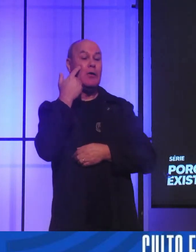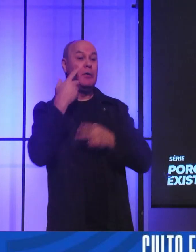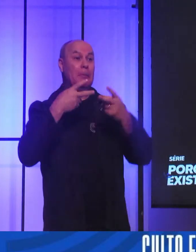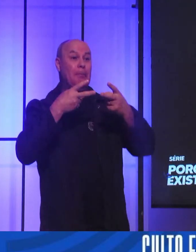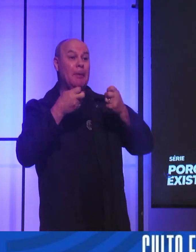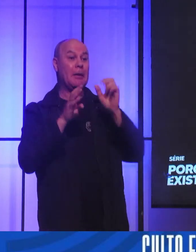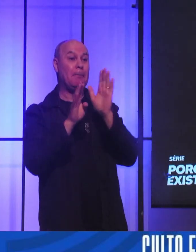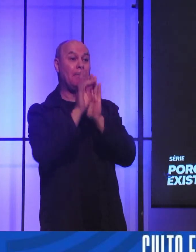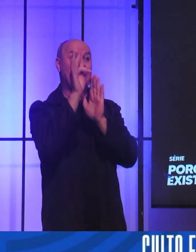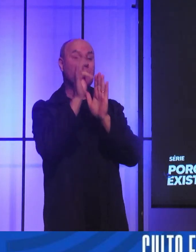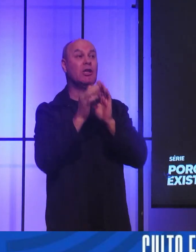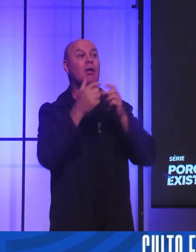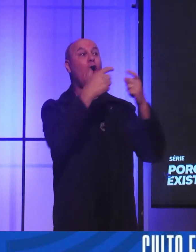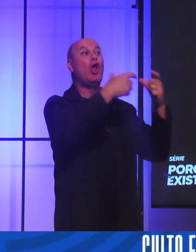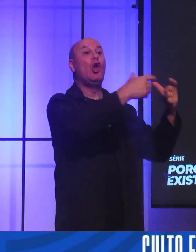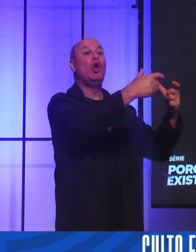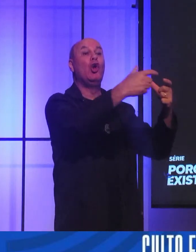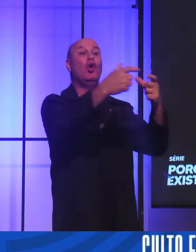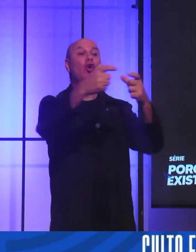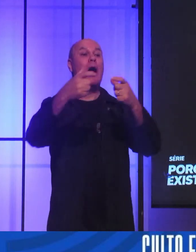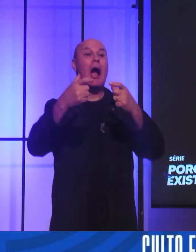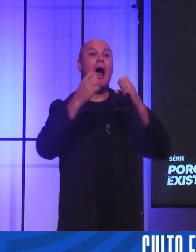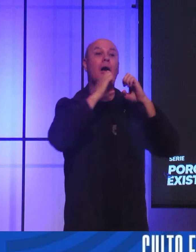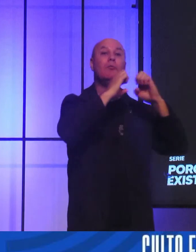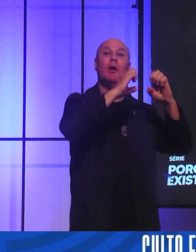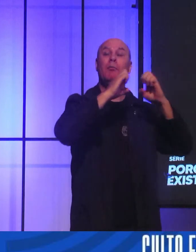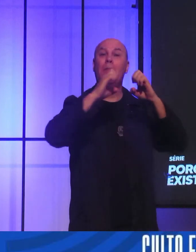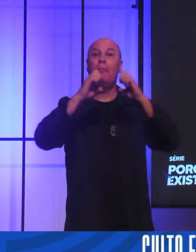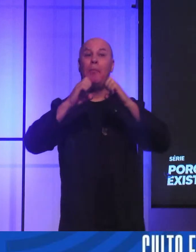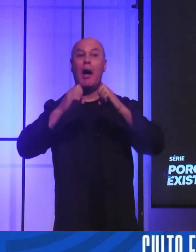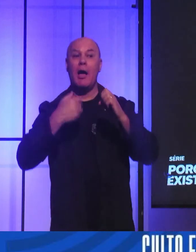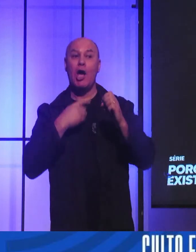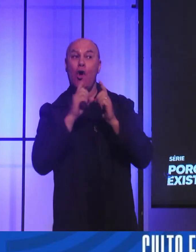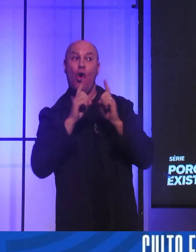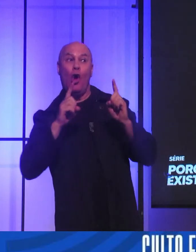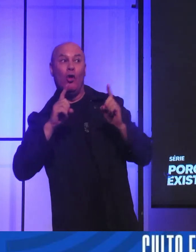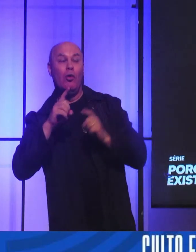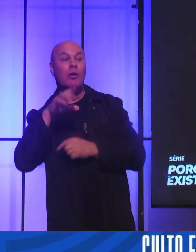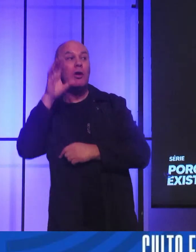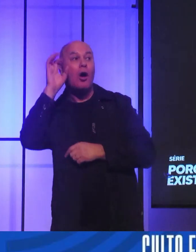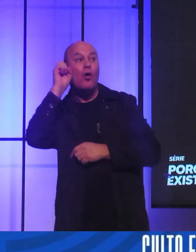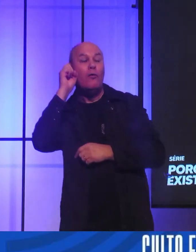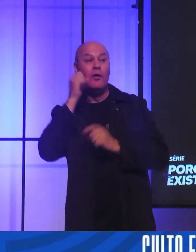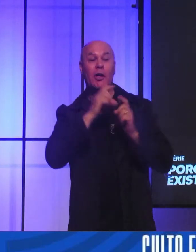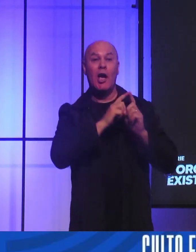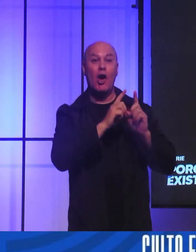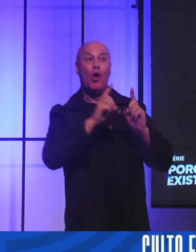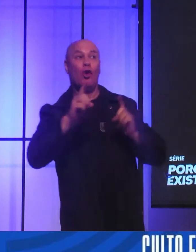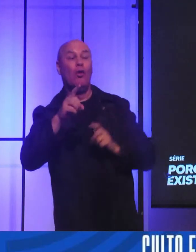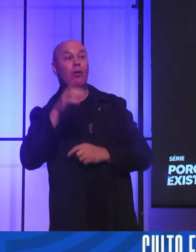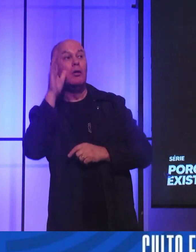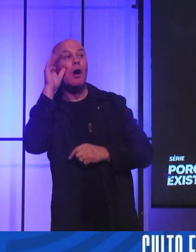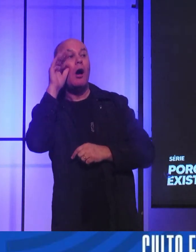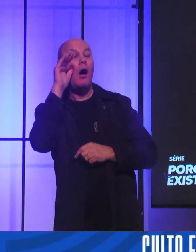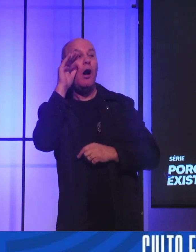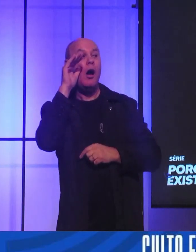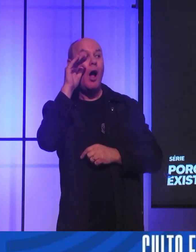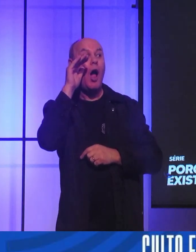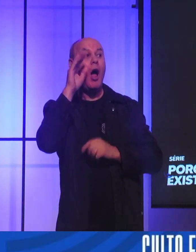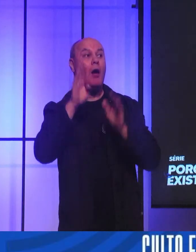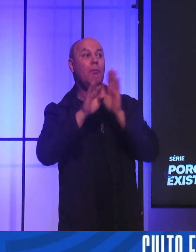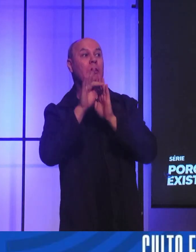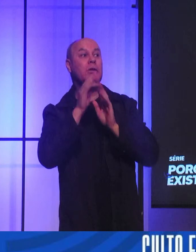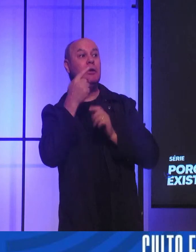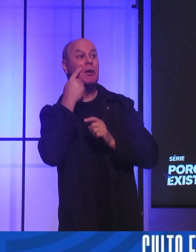última classe de membresia, muitas pessoas falaram do nosso espetáculo de Natal. Muitas pessoas disseram, eu fui convidado a vir o espetáculo de